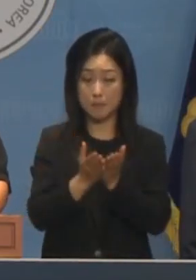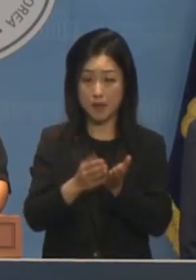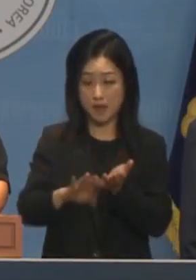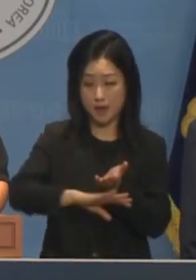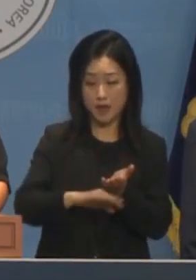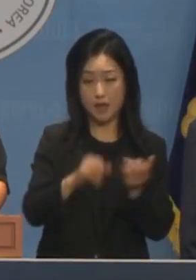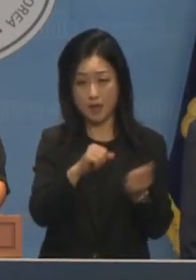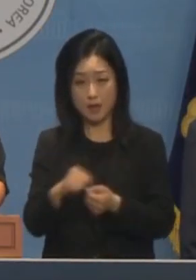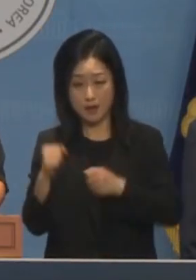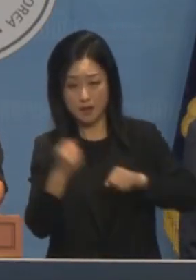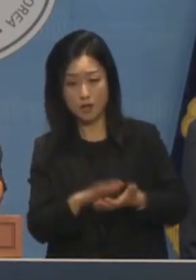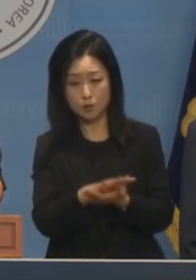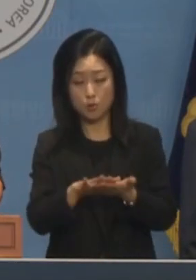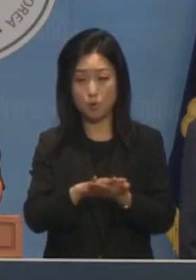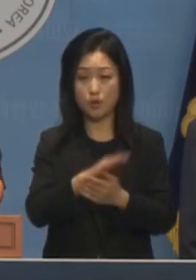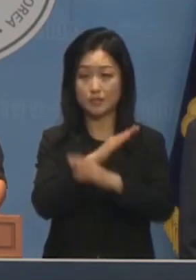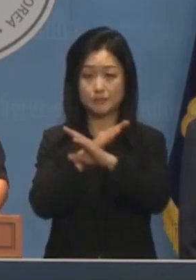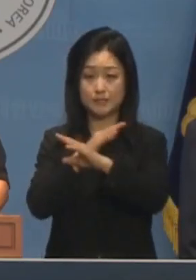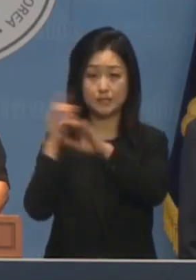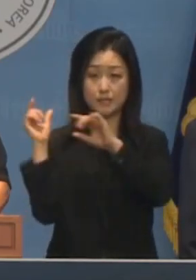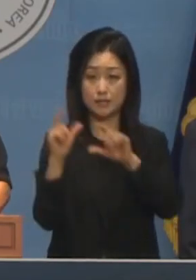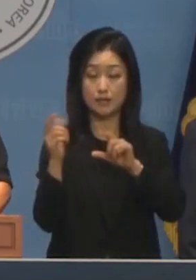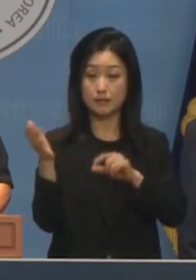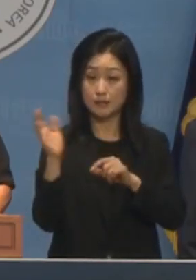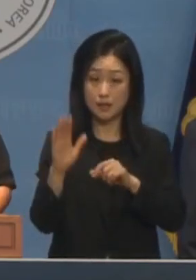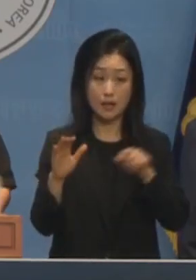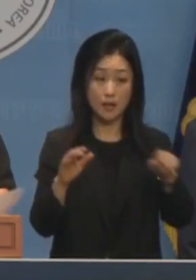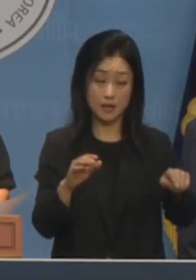활동이 금지됩니다. 그러나 이날